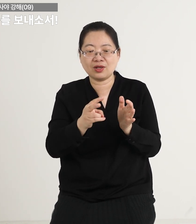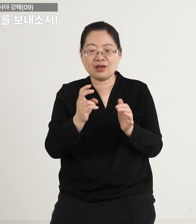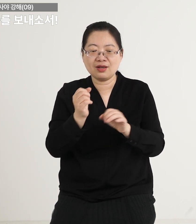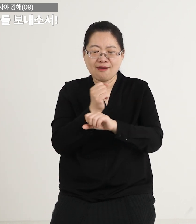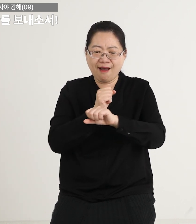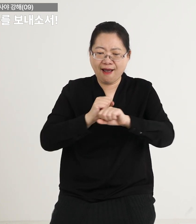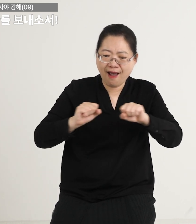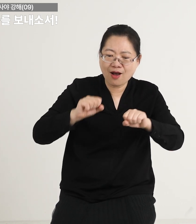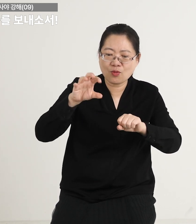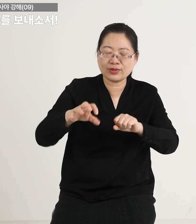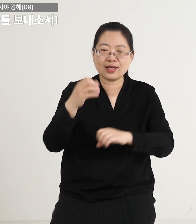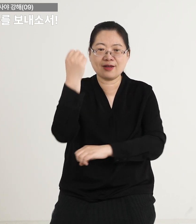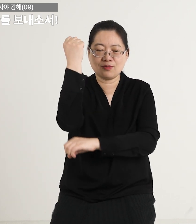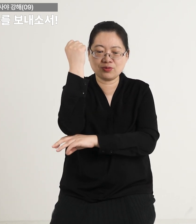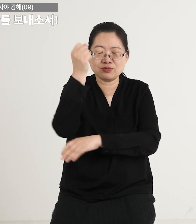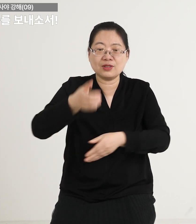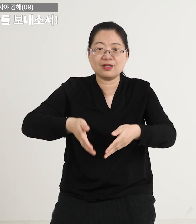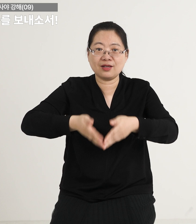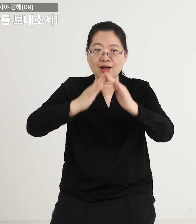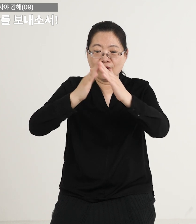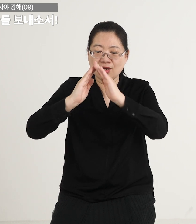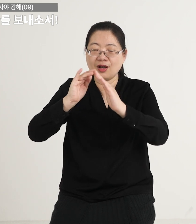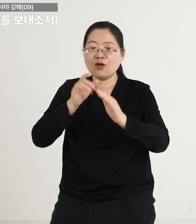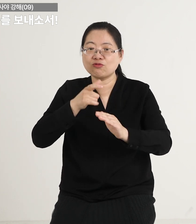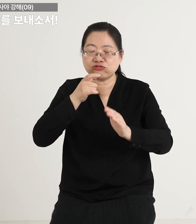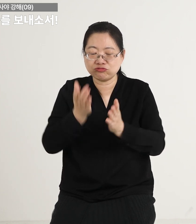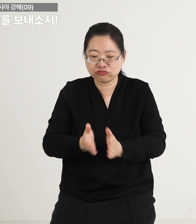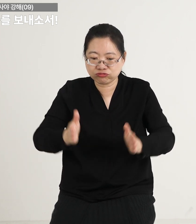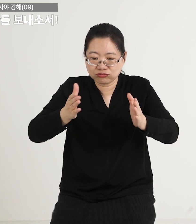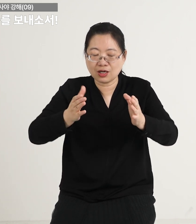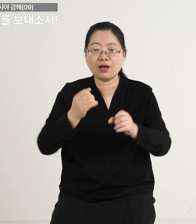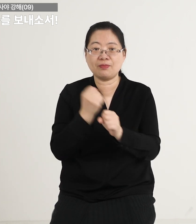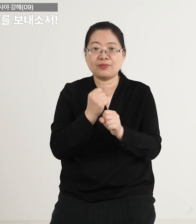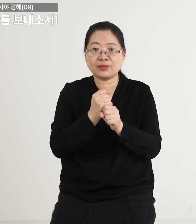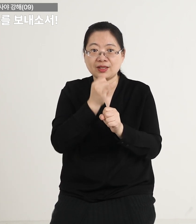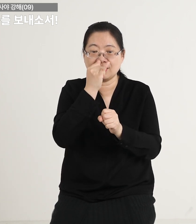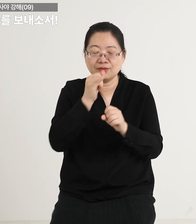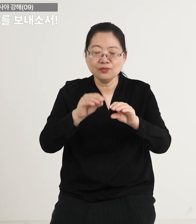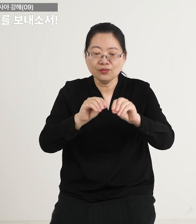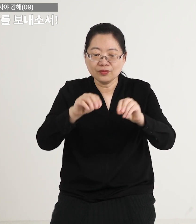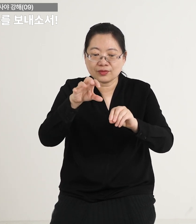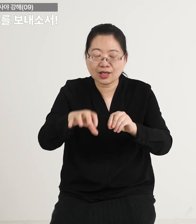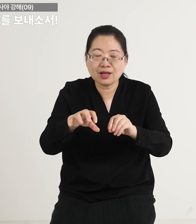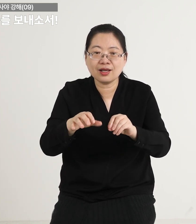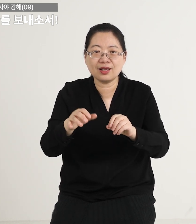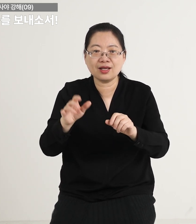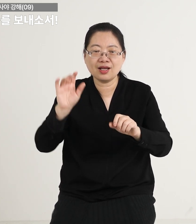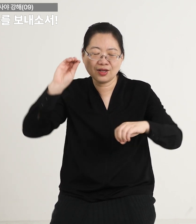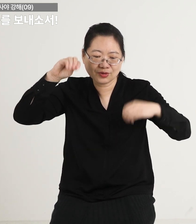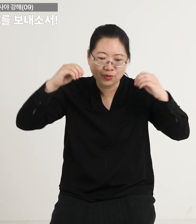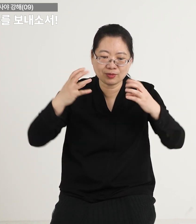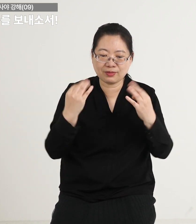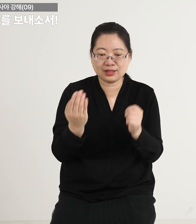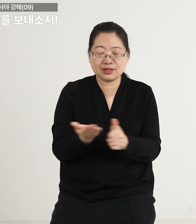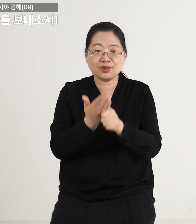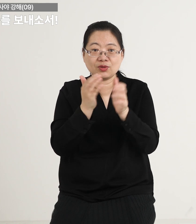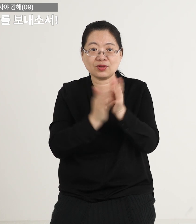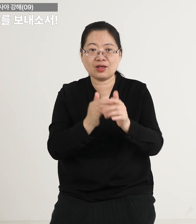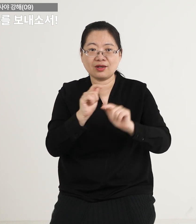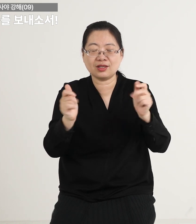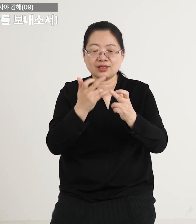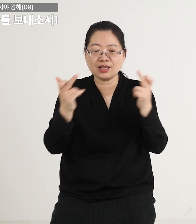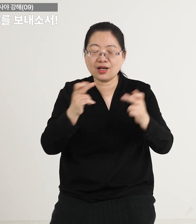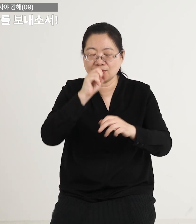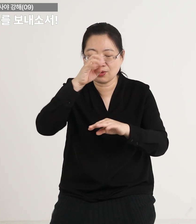광야에 망대를 세우고 물 웅덩이를 많이 파고 고원과 평지에 가축을 많이 길렀으며 또 여러 산과